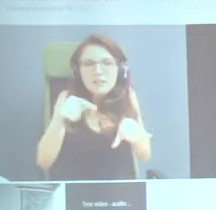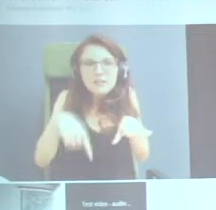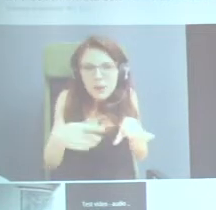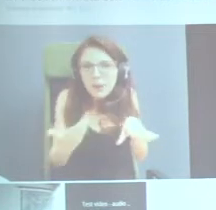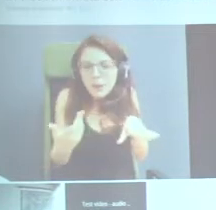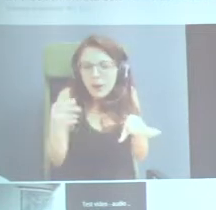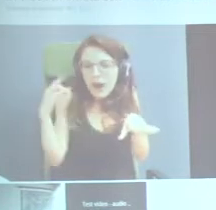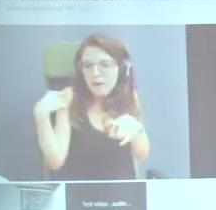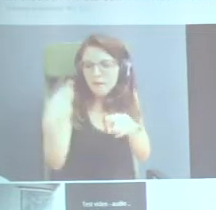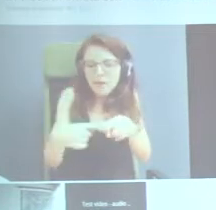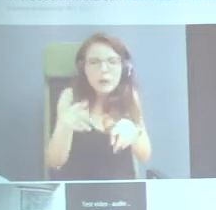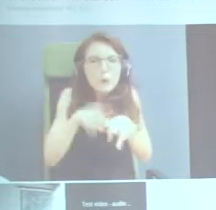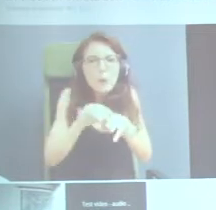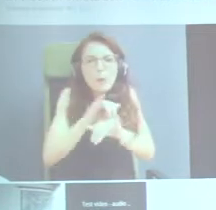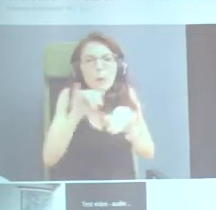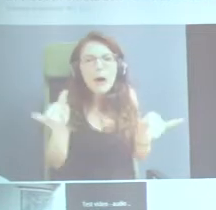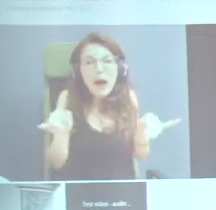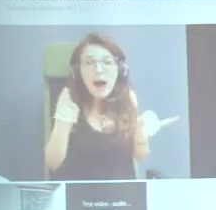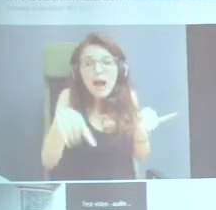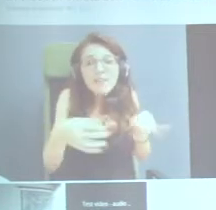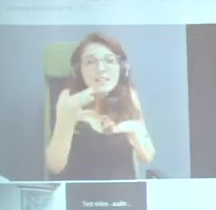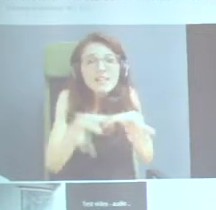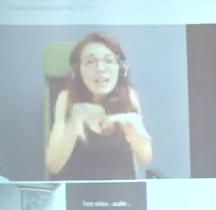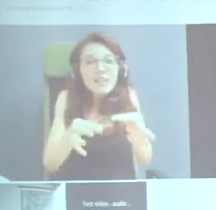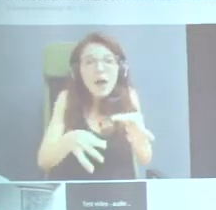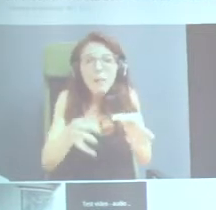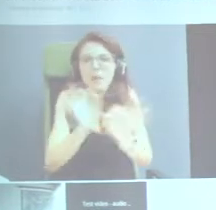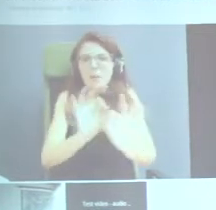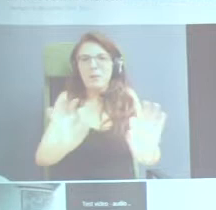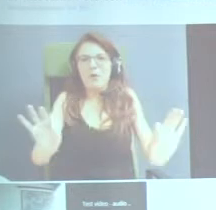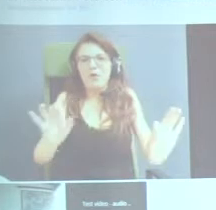potrà essere disponibile anche alle università.